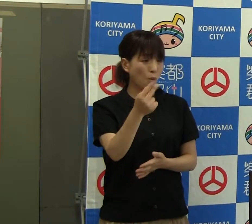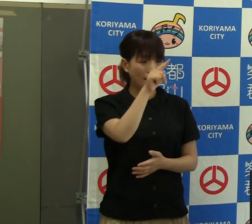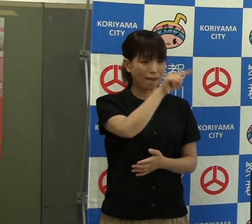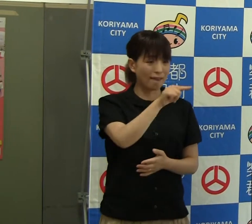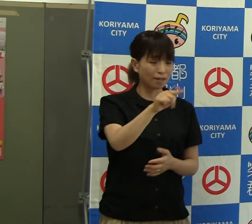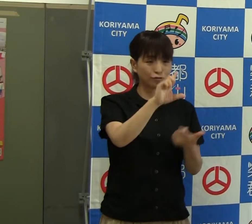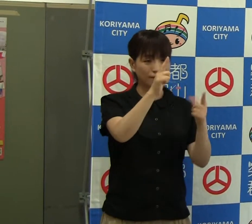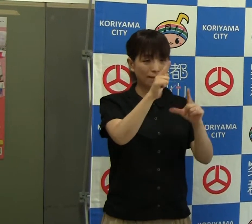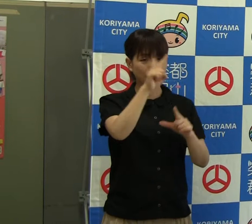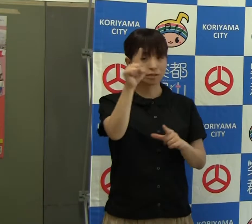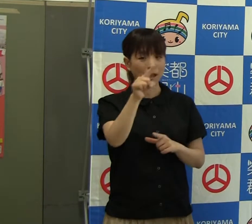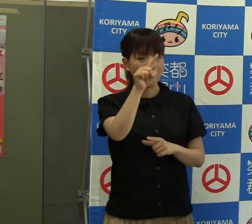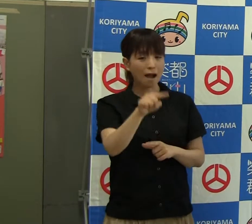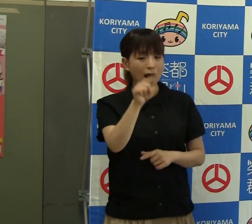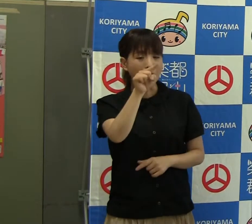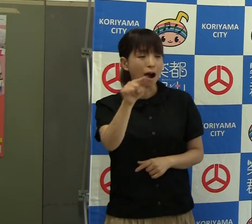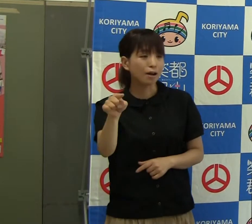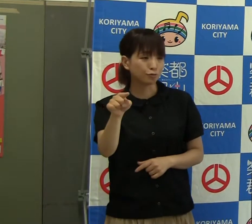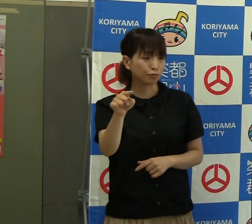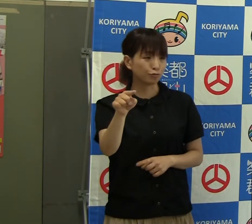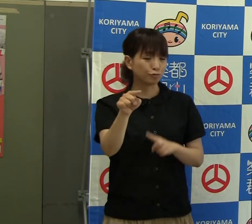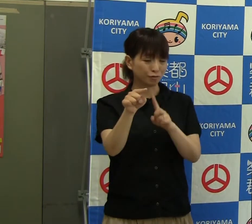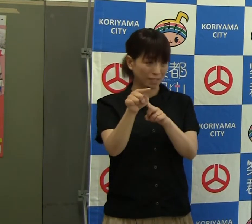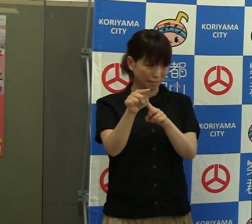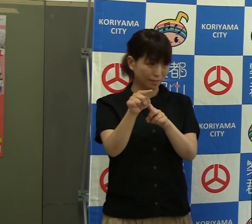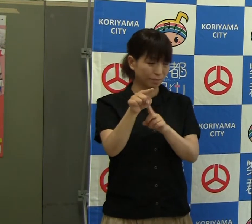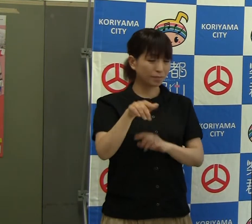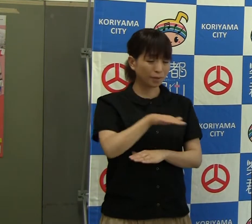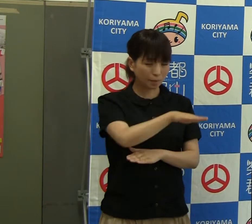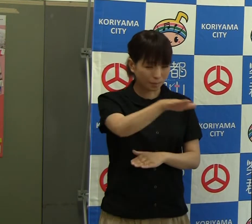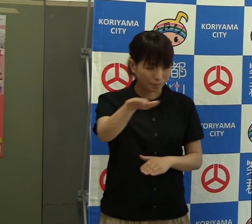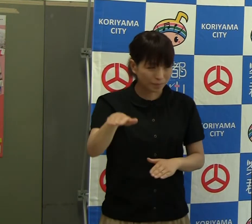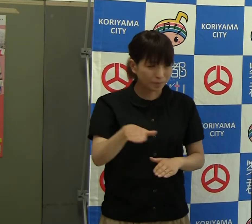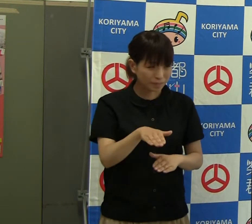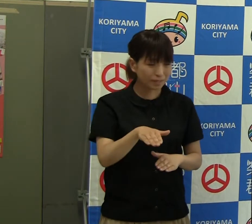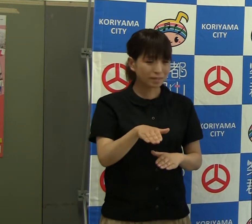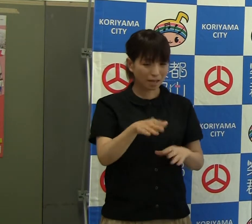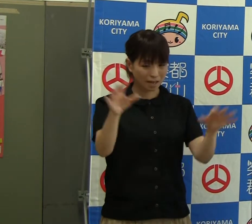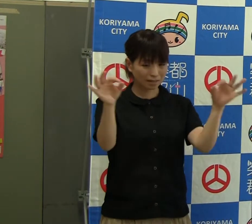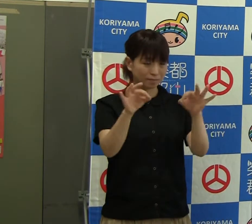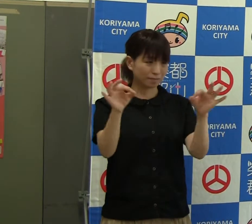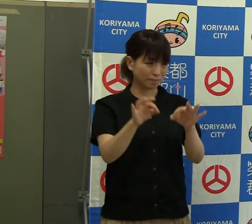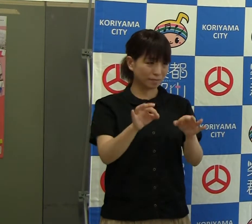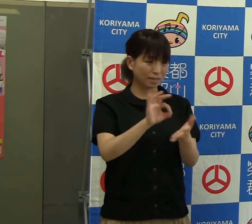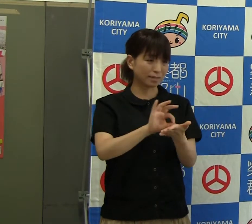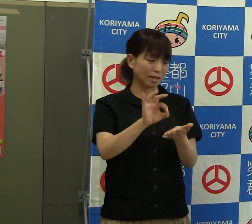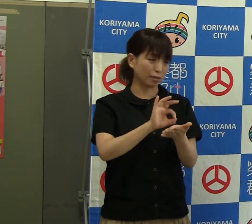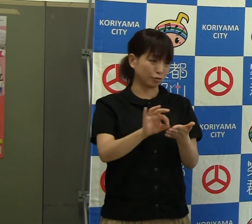ね、多くの皆さんからファンディングいただくということでございまして、